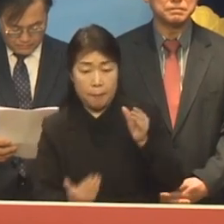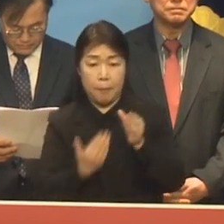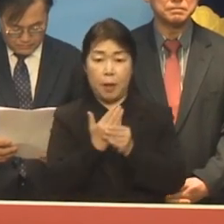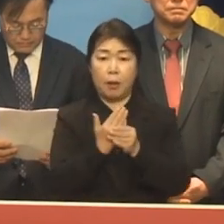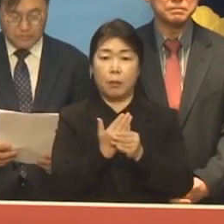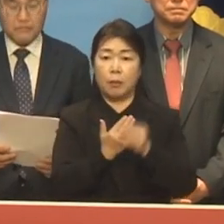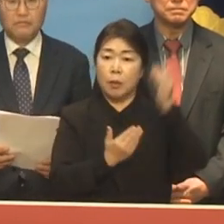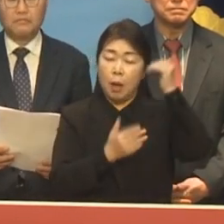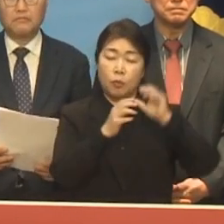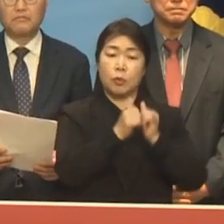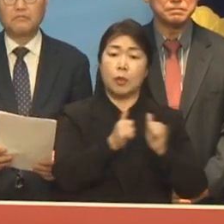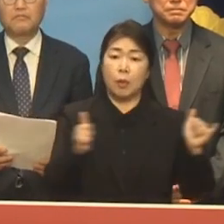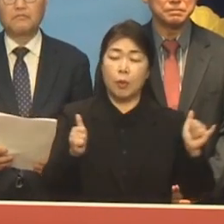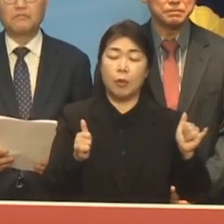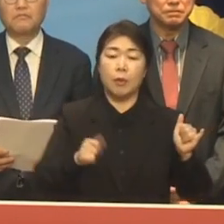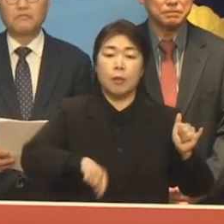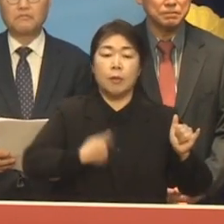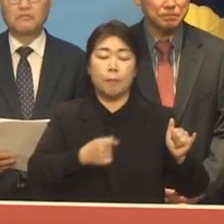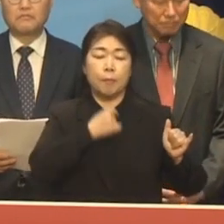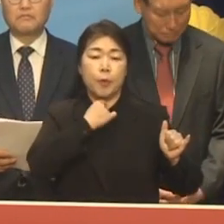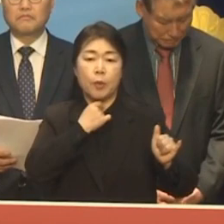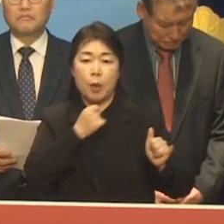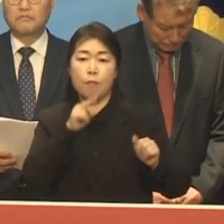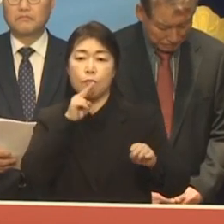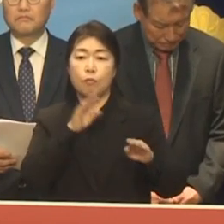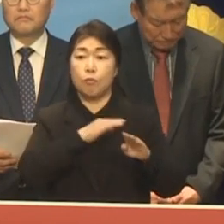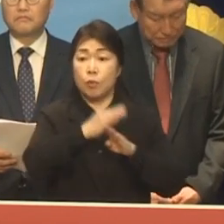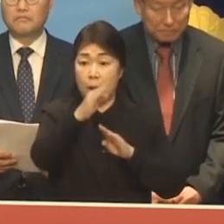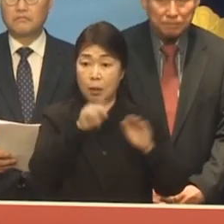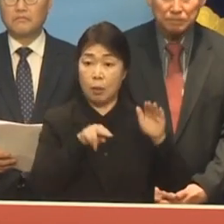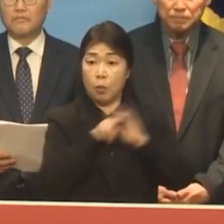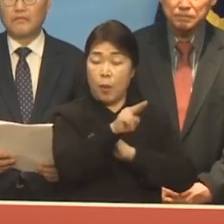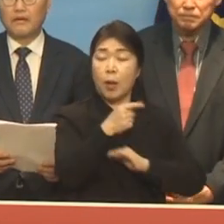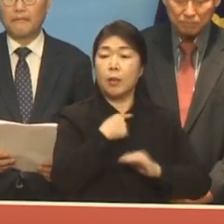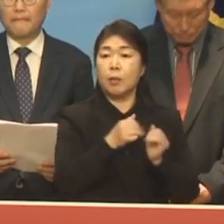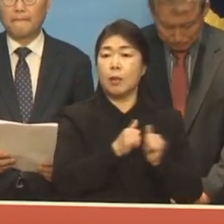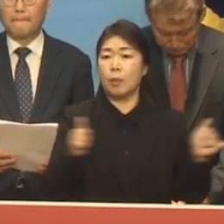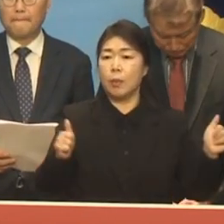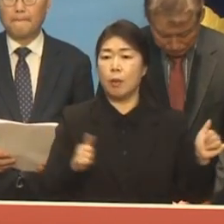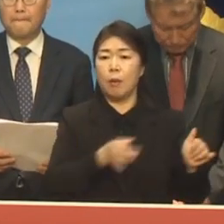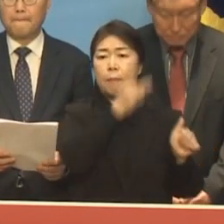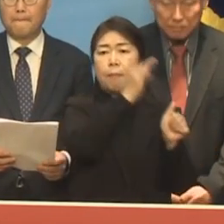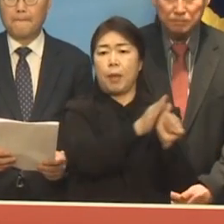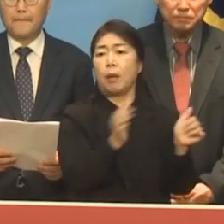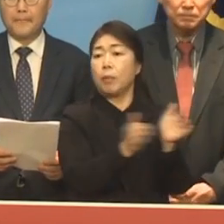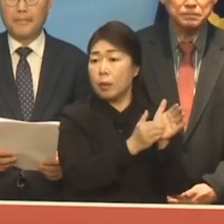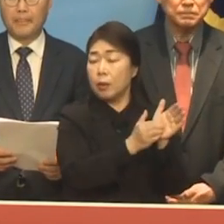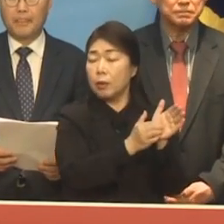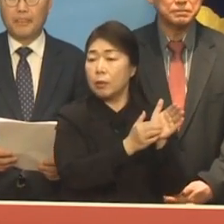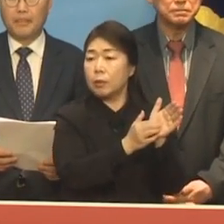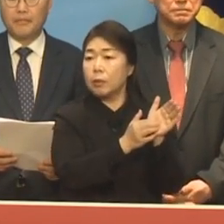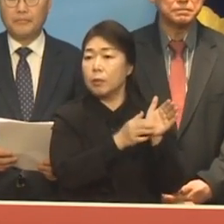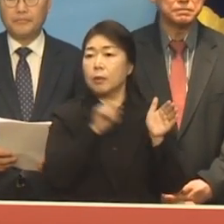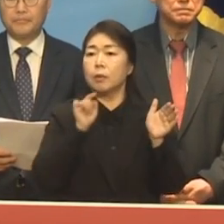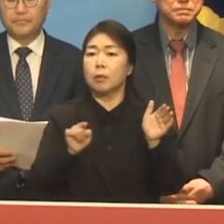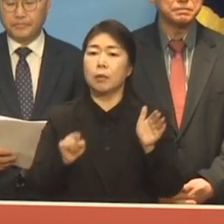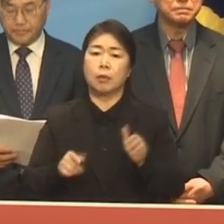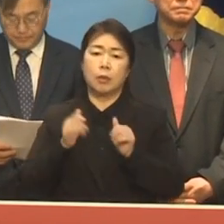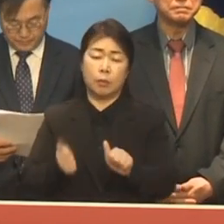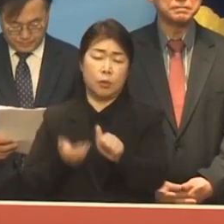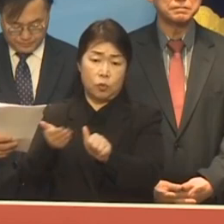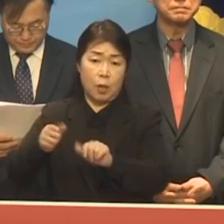자국민을 자진 월북자로 둔갑시키려 했던 무책임하고 사악한 자들을